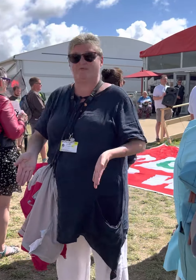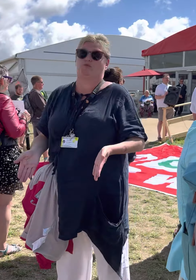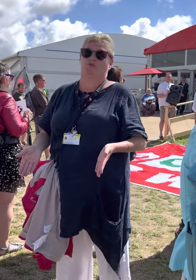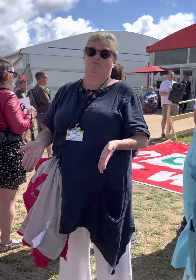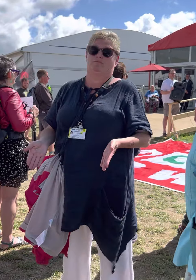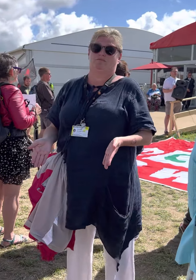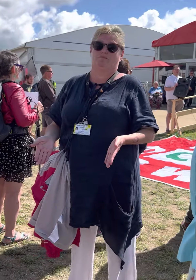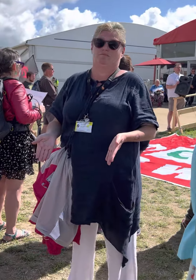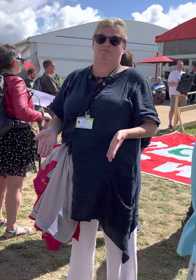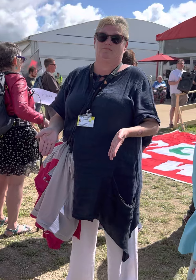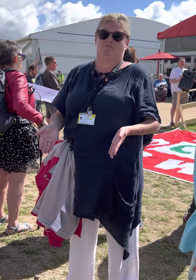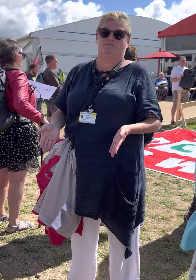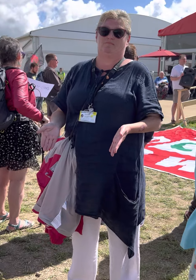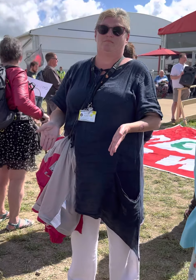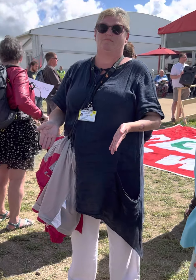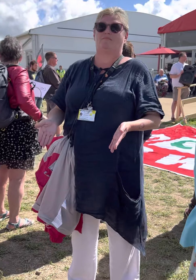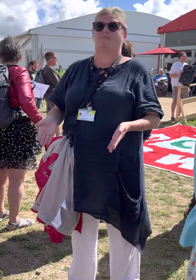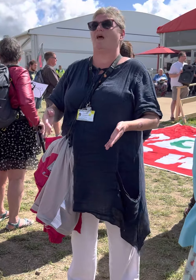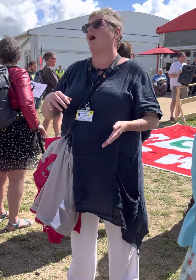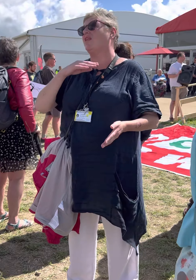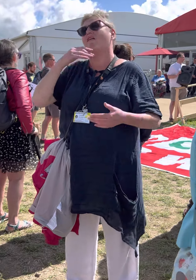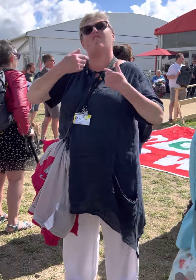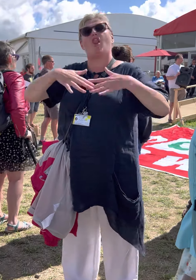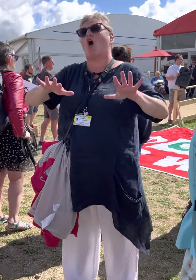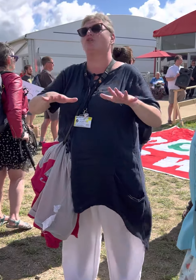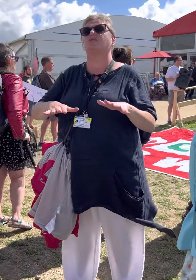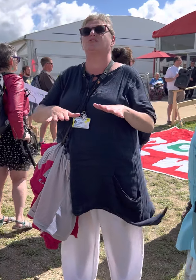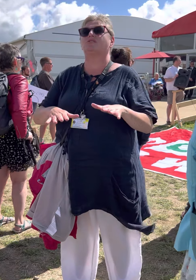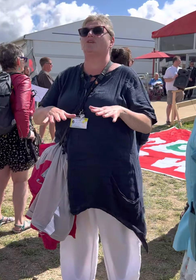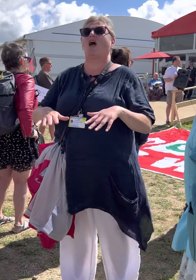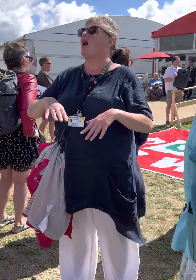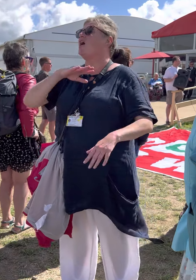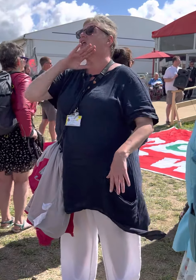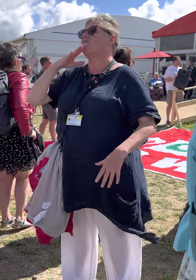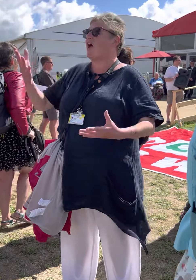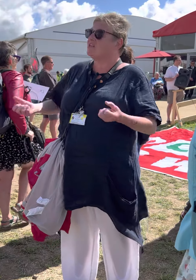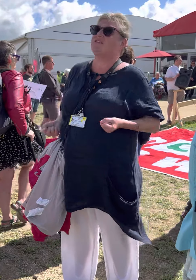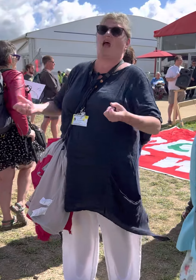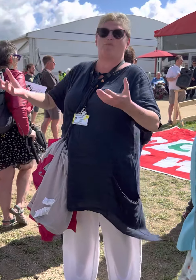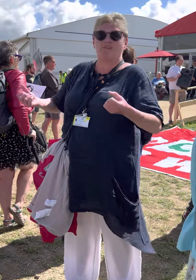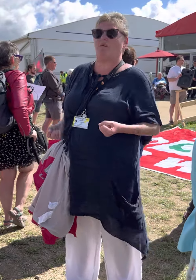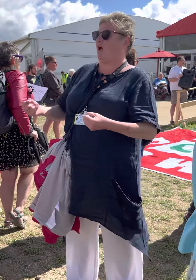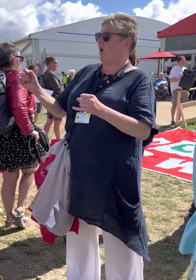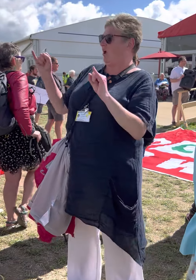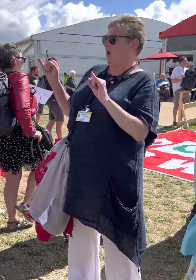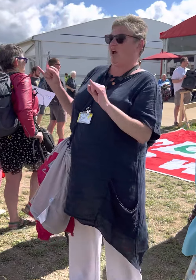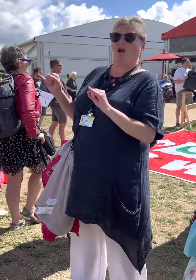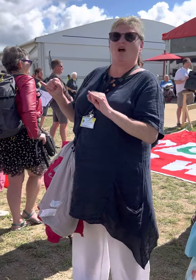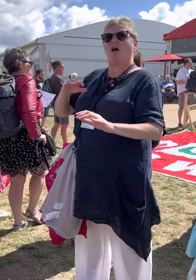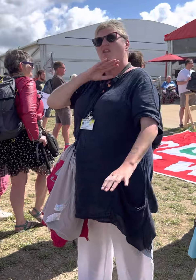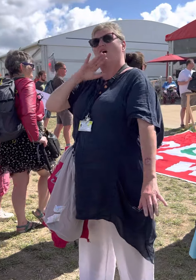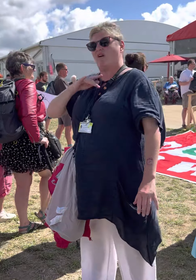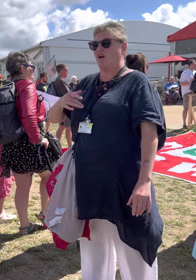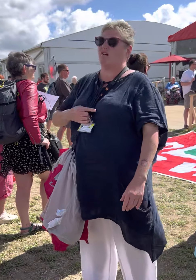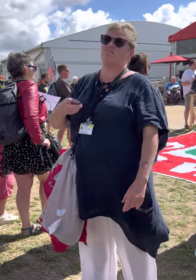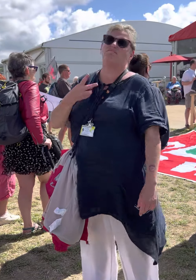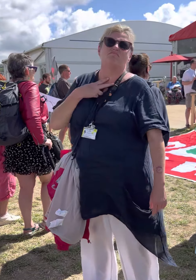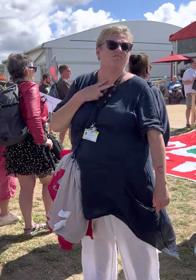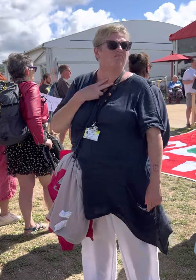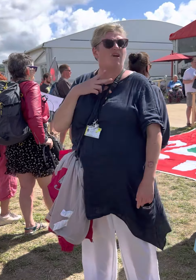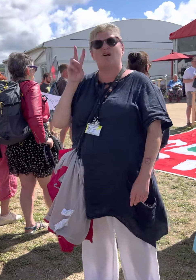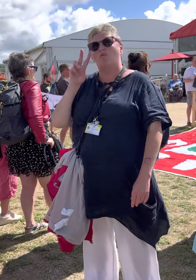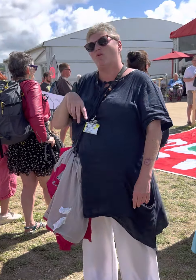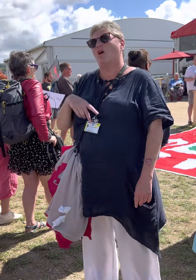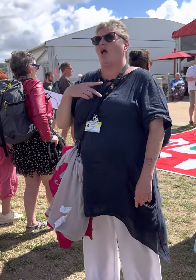wneud. Digon o golled, digon o dderbyn dirywiad fel rhywbeth anochel, a digon o deimlo'n ddirym wrth i ni